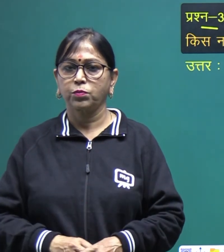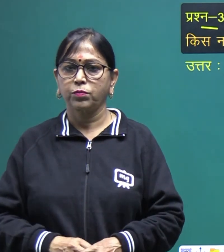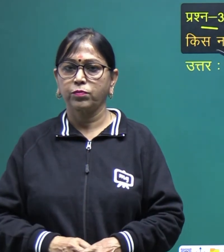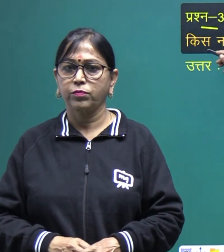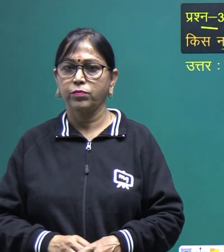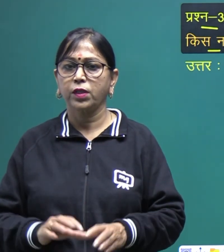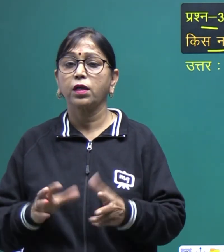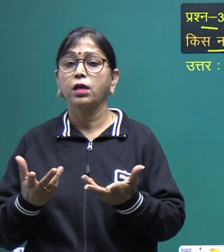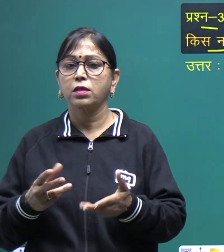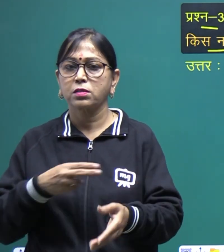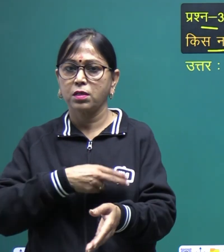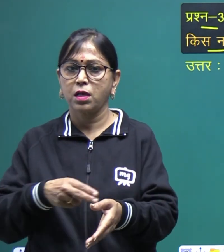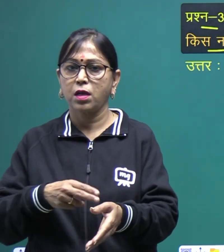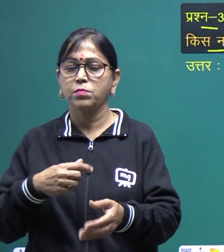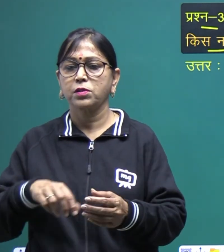किस नाम से